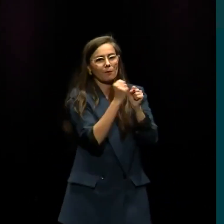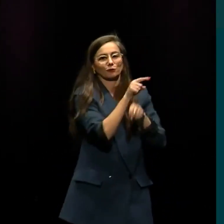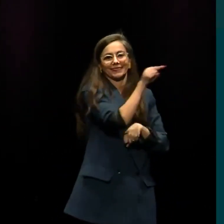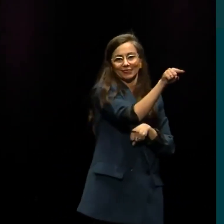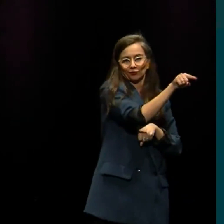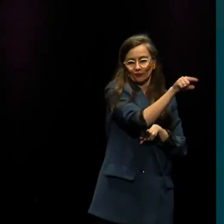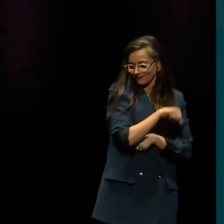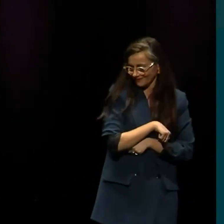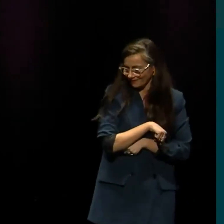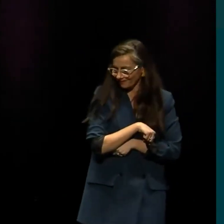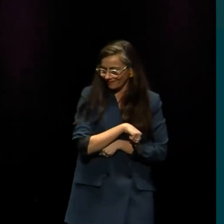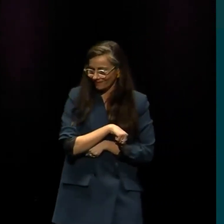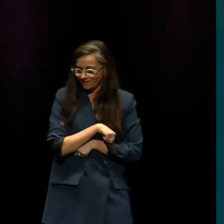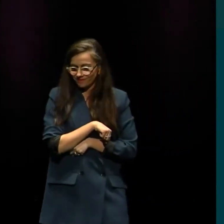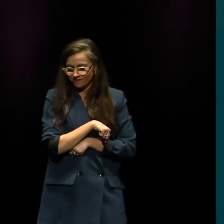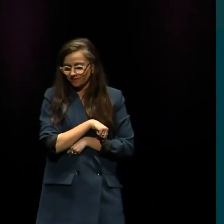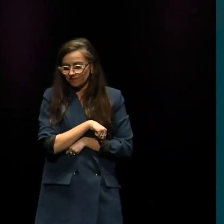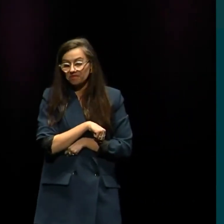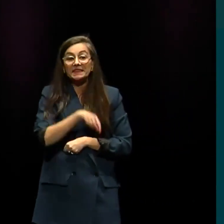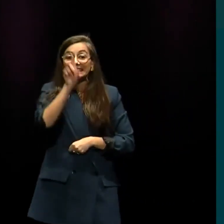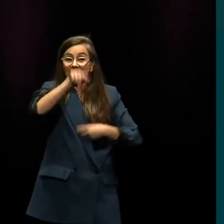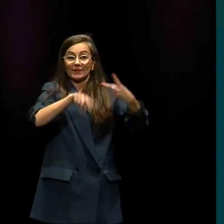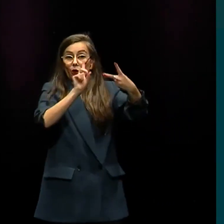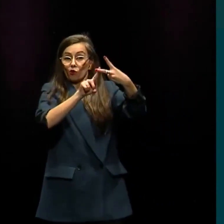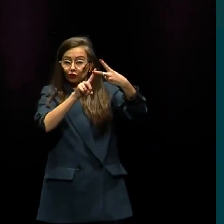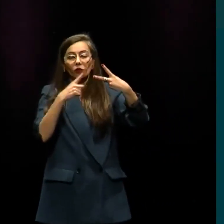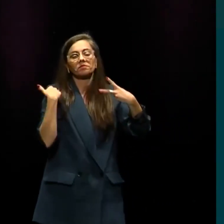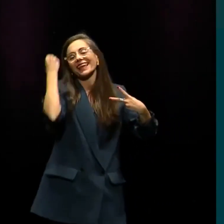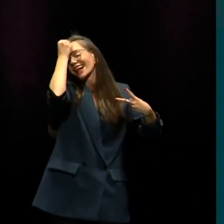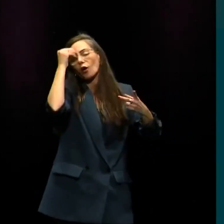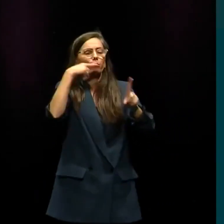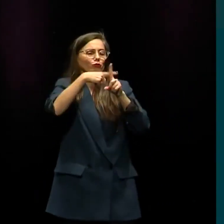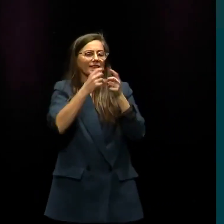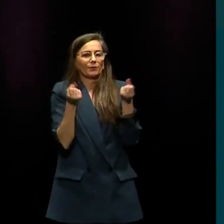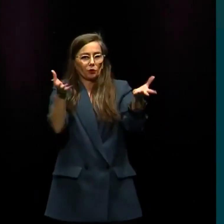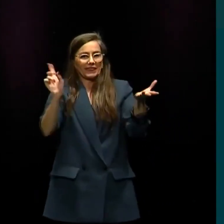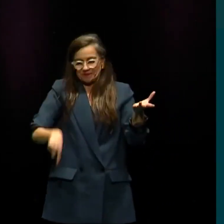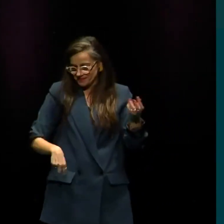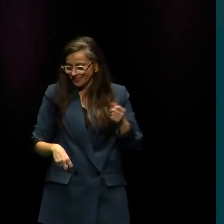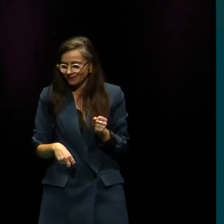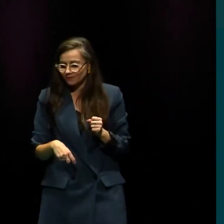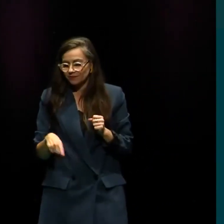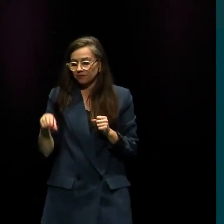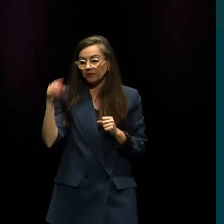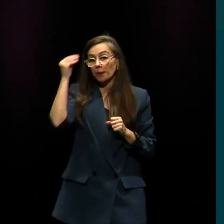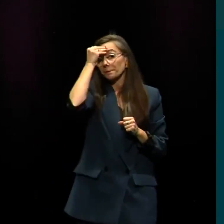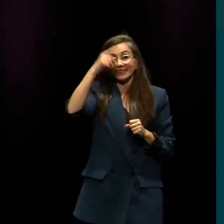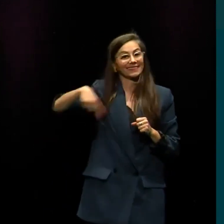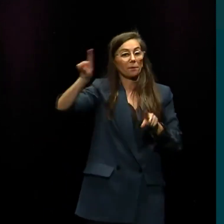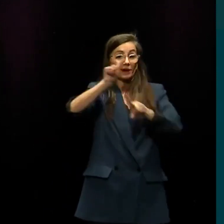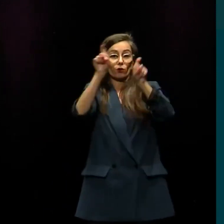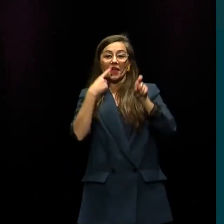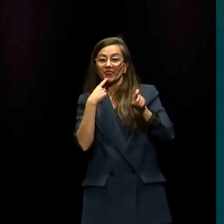Y sobre lo que coincide la mayoría. Es en lo que tenemos que verter nuestros esfuerzos.